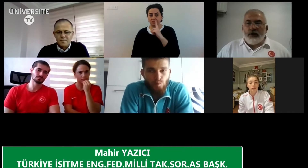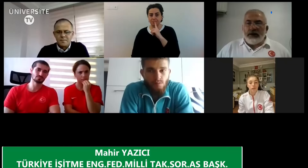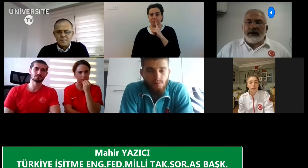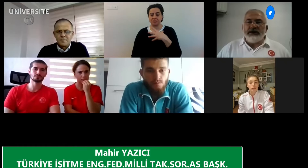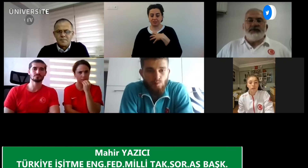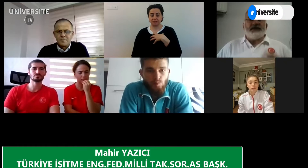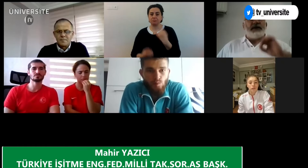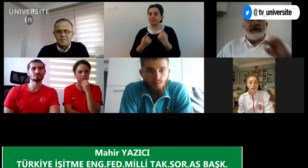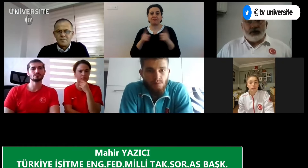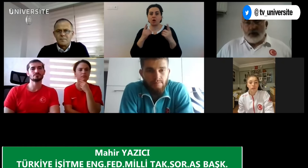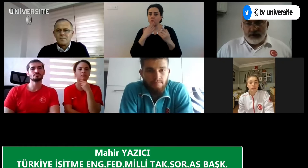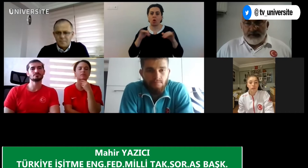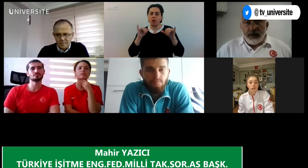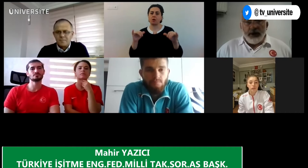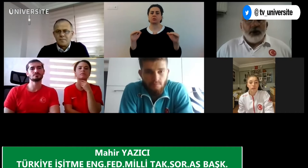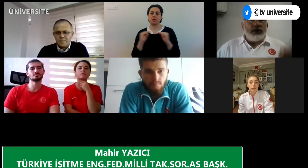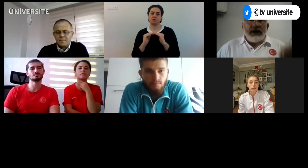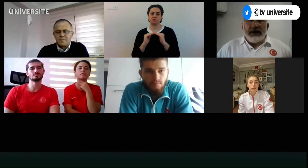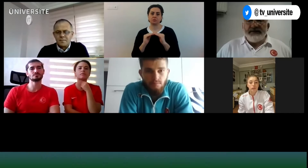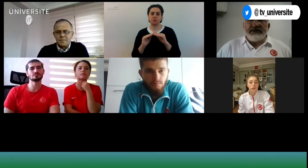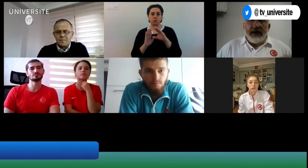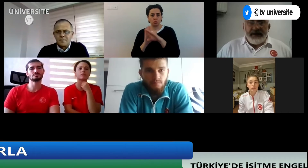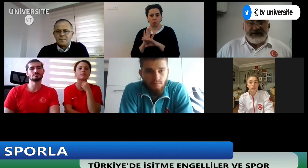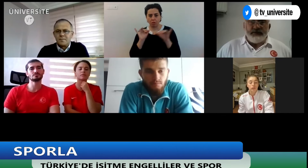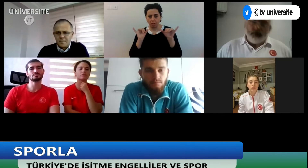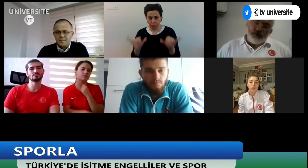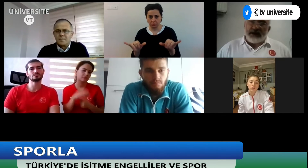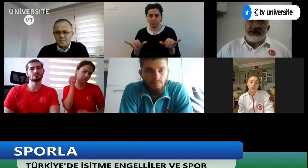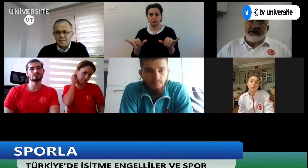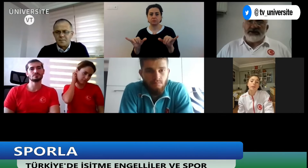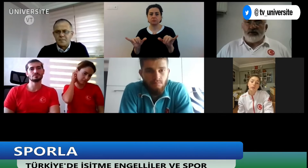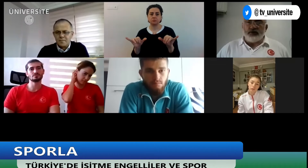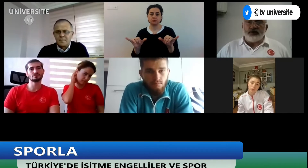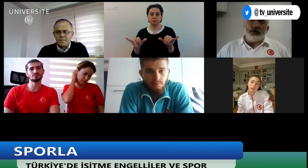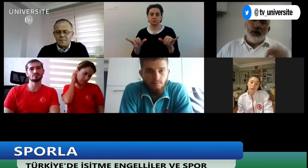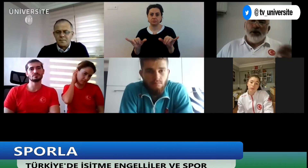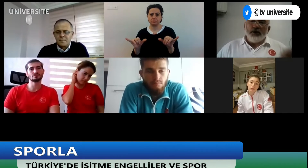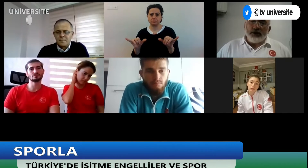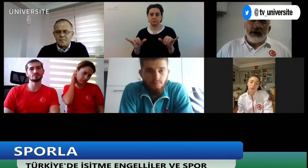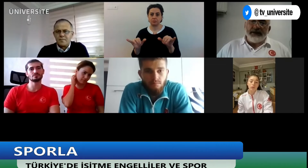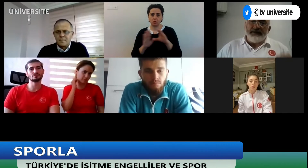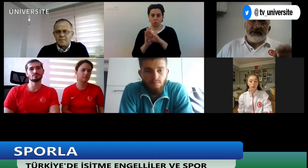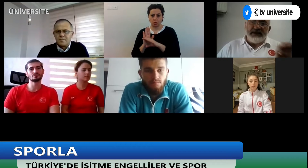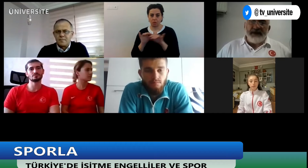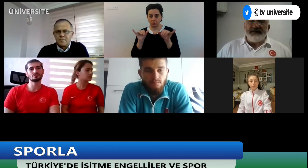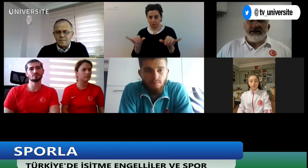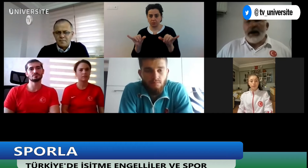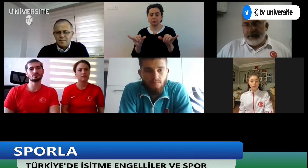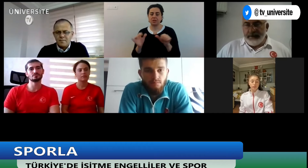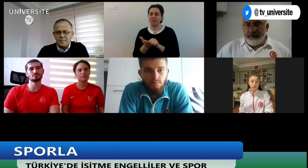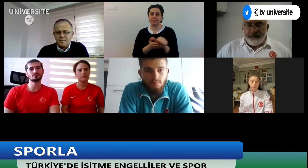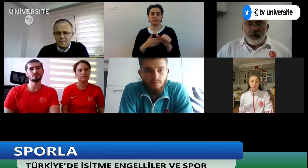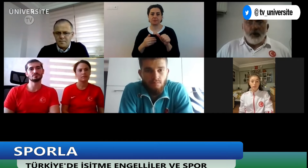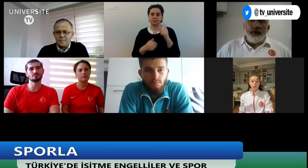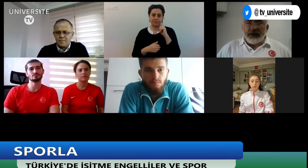fiziksel olarak hiçbir farkımız yok hocam. Kurallarımızın hepsi, bütün branşlar için konuşuyorum. Kurallarımızın hepsi